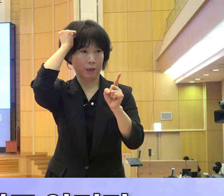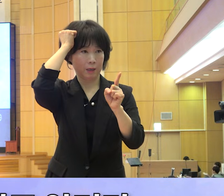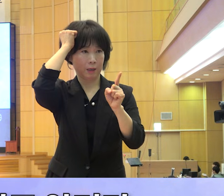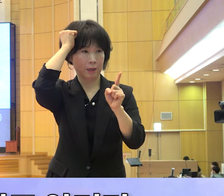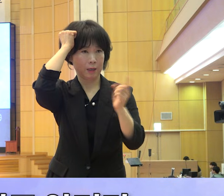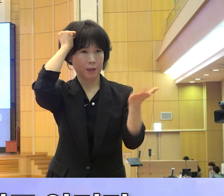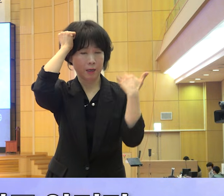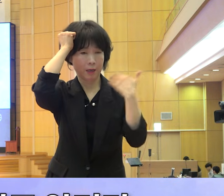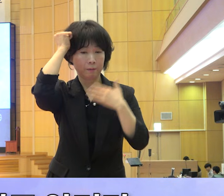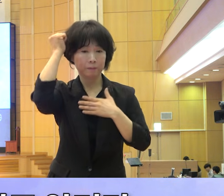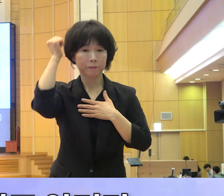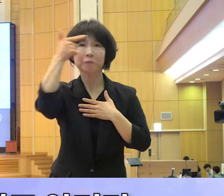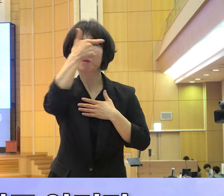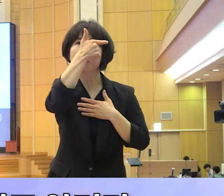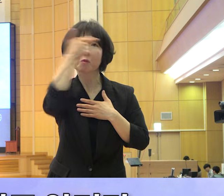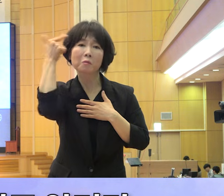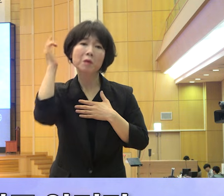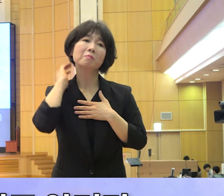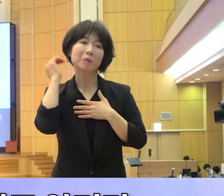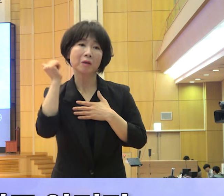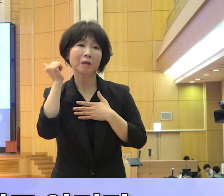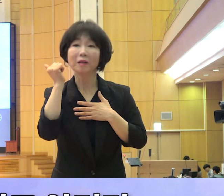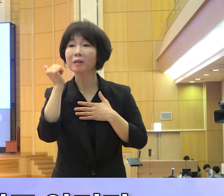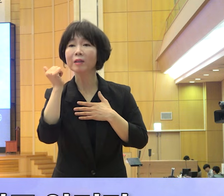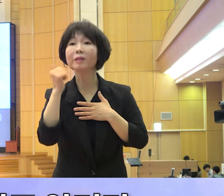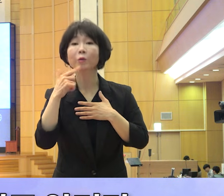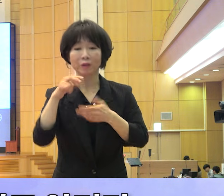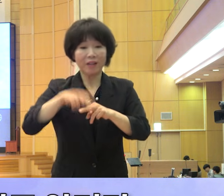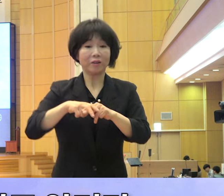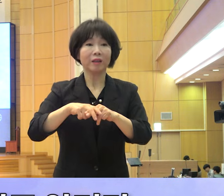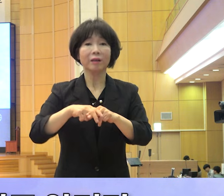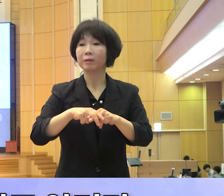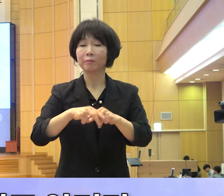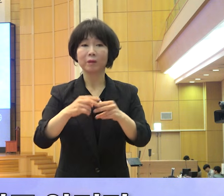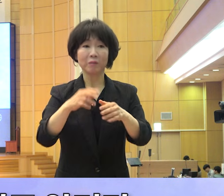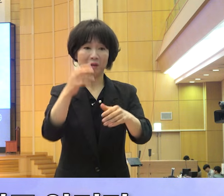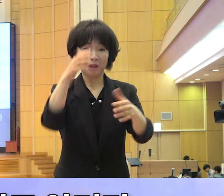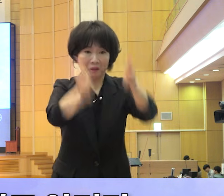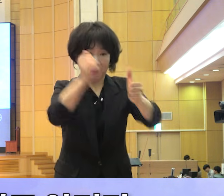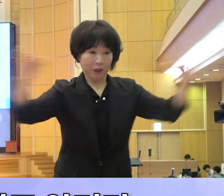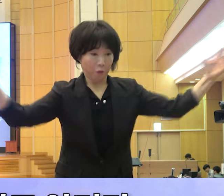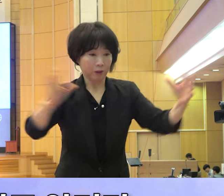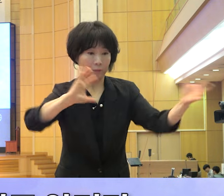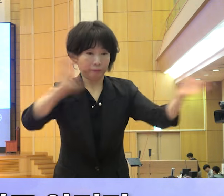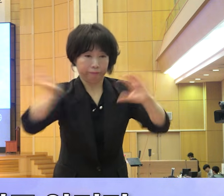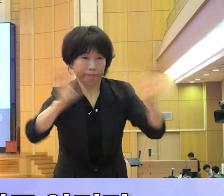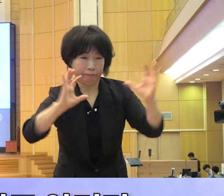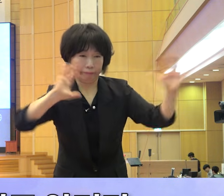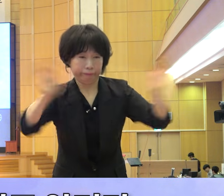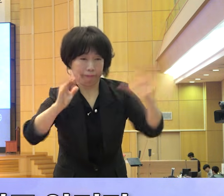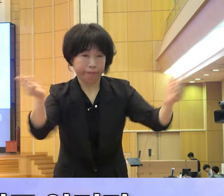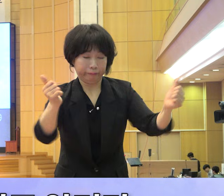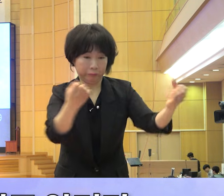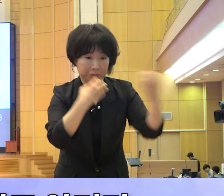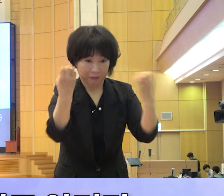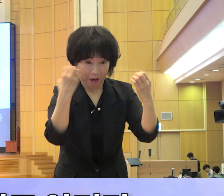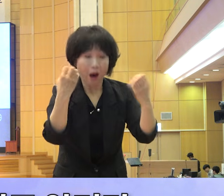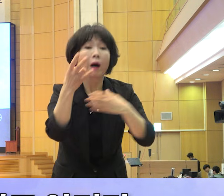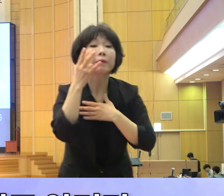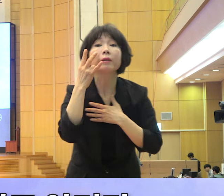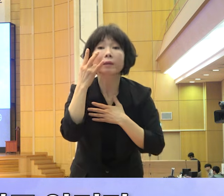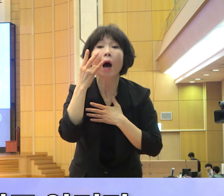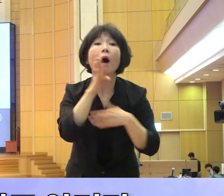때 네, 맞습니다. 맞고요. 이거 기억날 거예요.